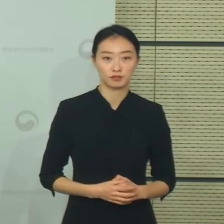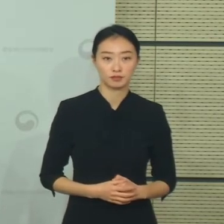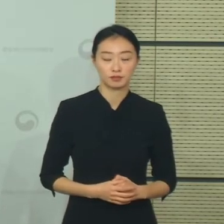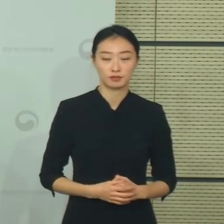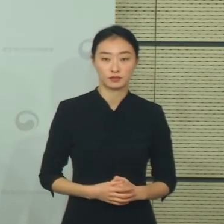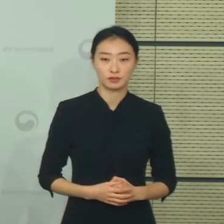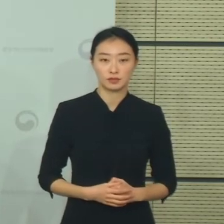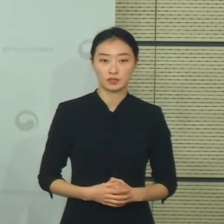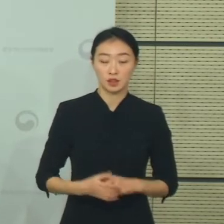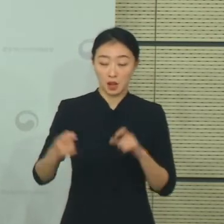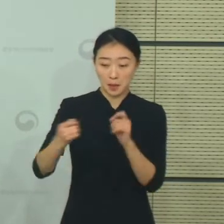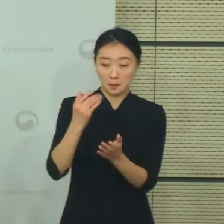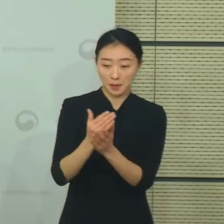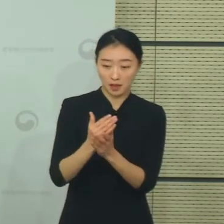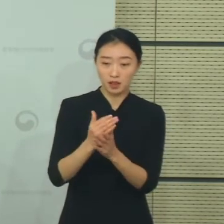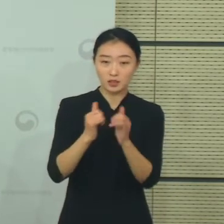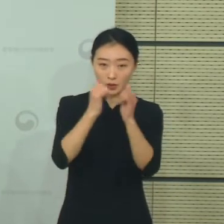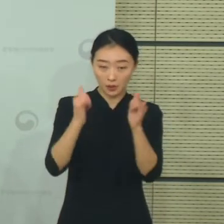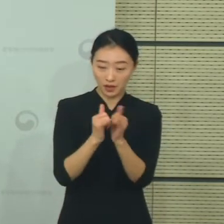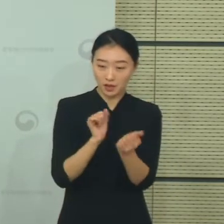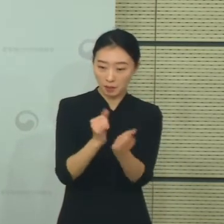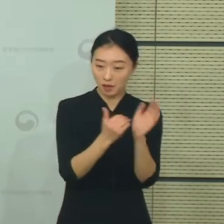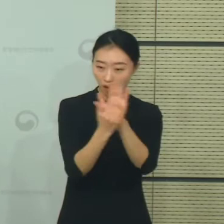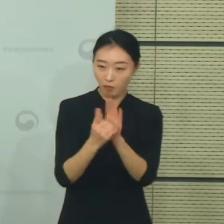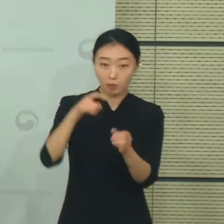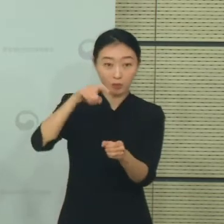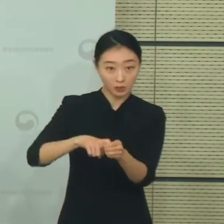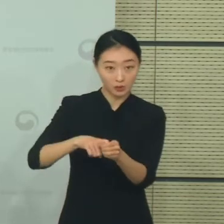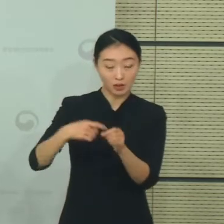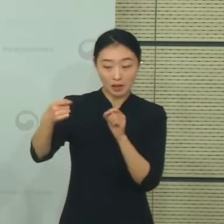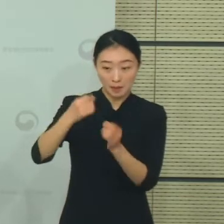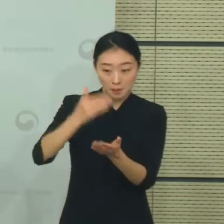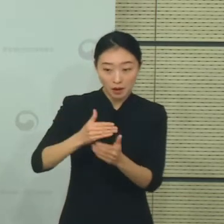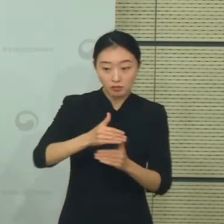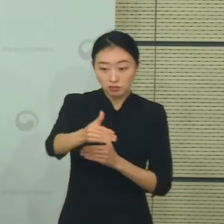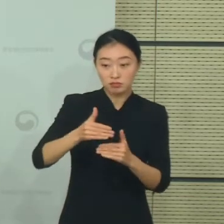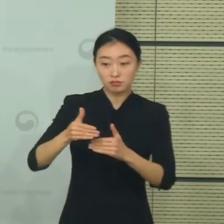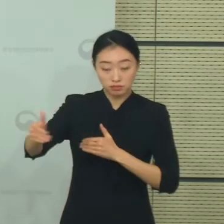저희가 이제 사회적 거리두기와 관련 강화된 사회적 거리두기와 관련되어서